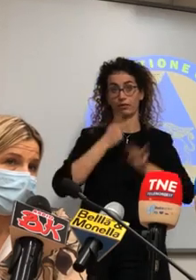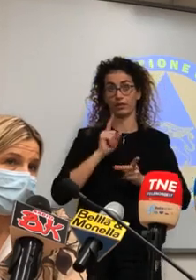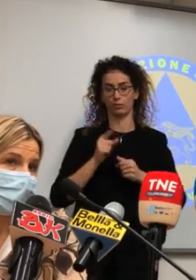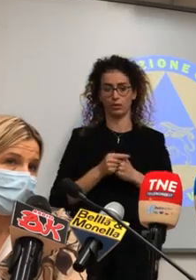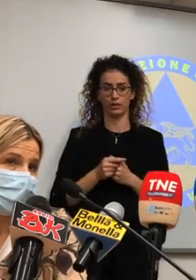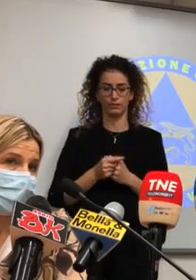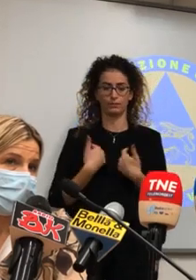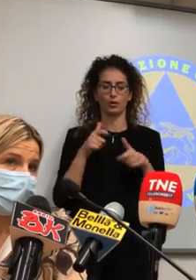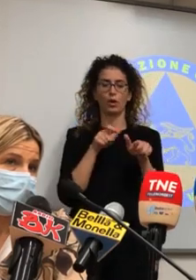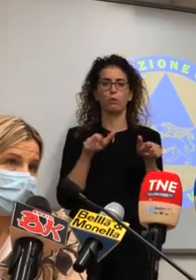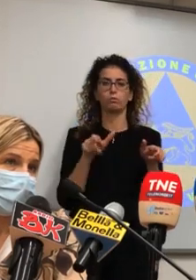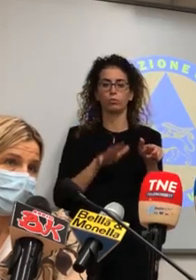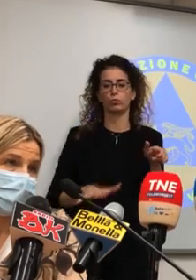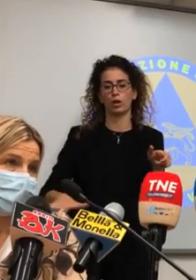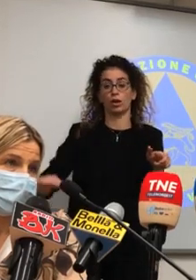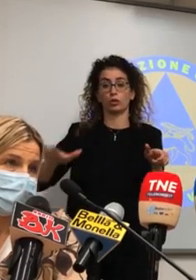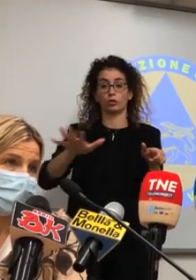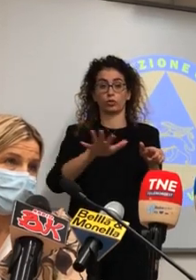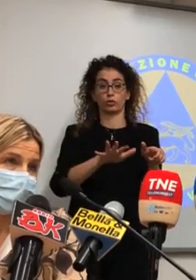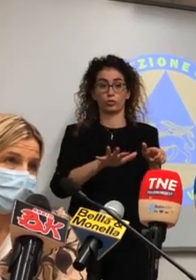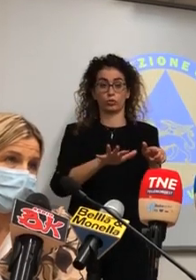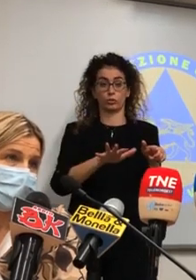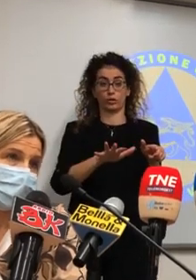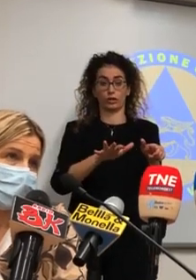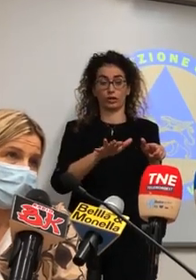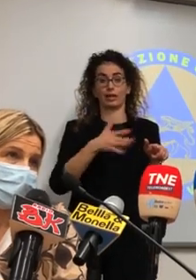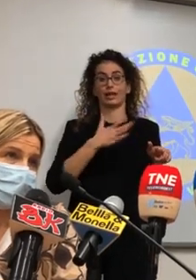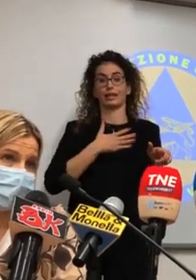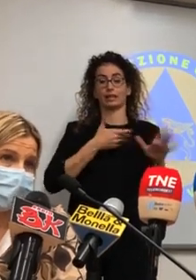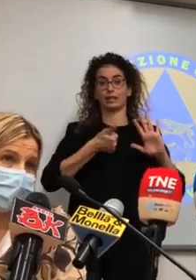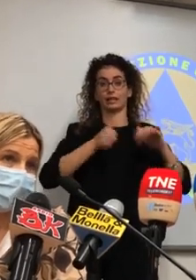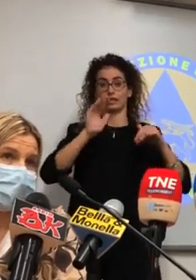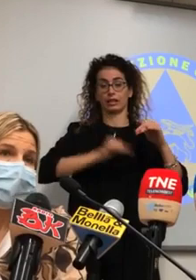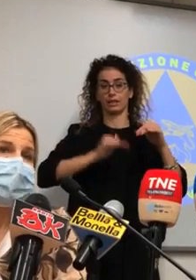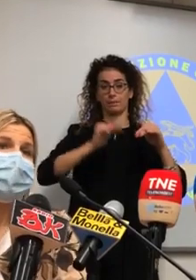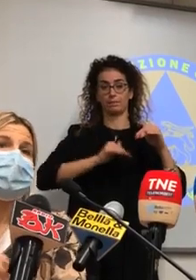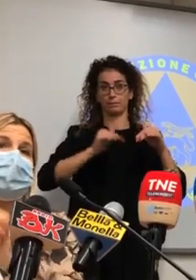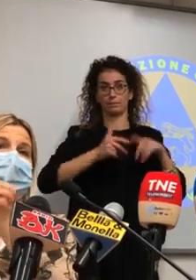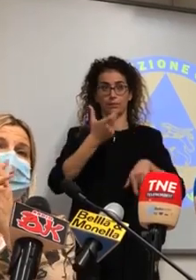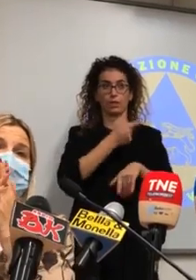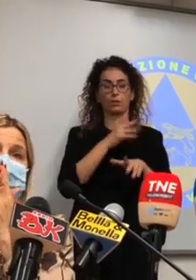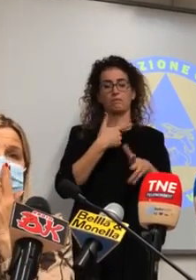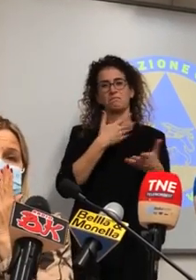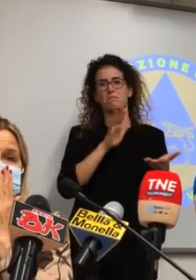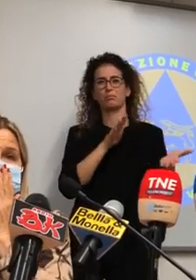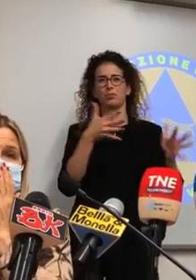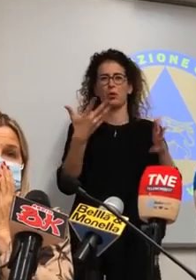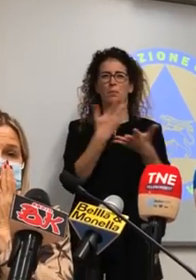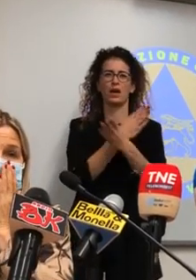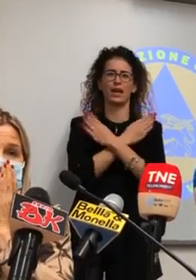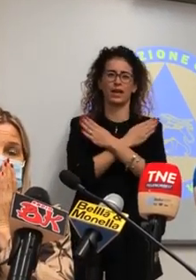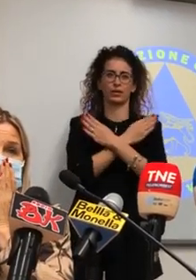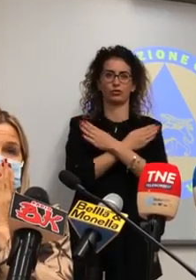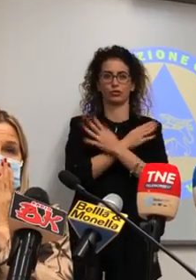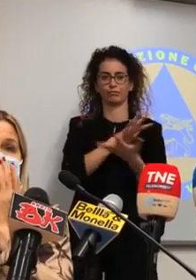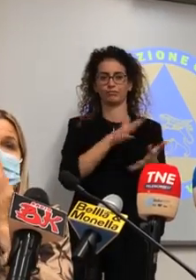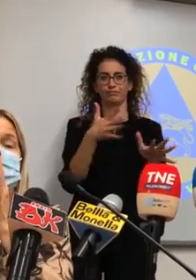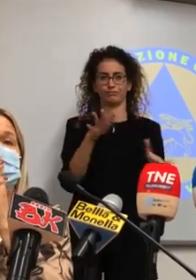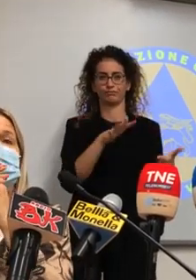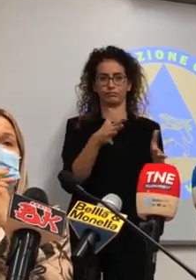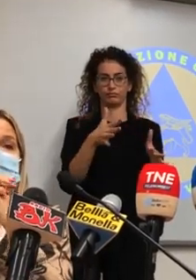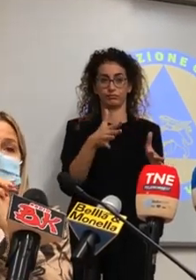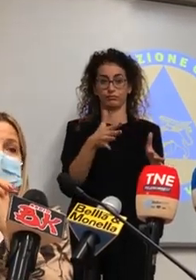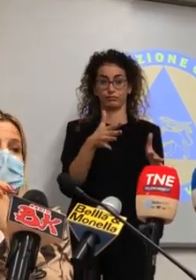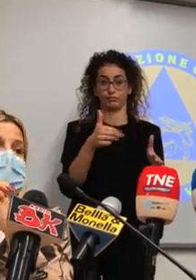di una popolazione che si è vaccinata, cioè gli under 60, mediamente intorno a maggio. Quindi a fine